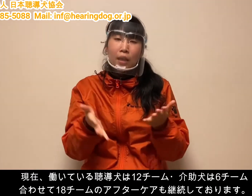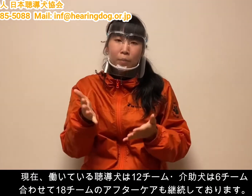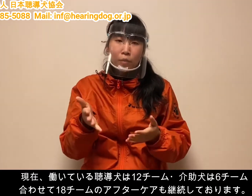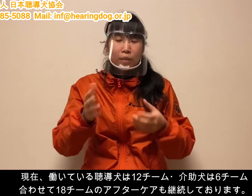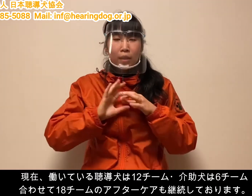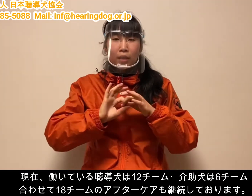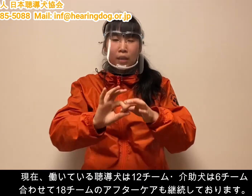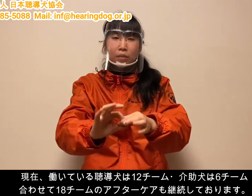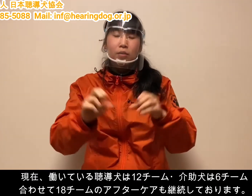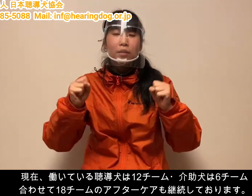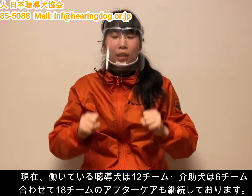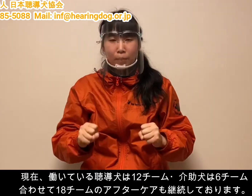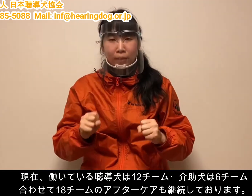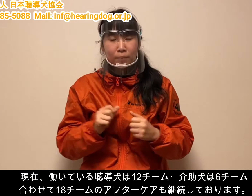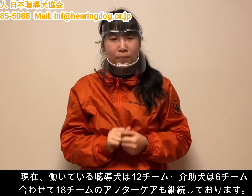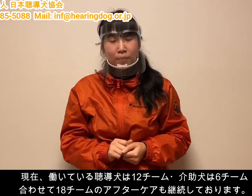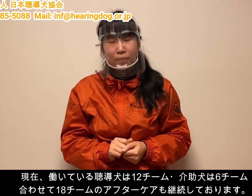も継続しています。